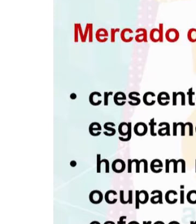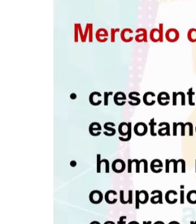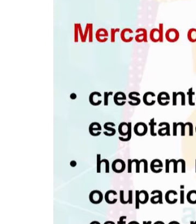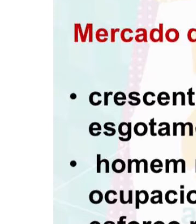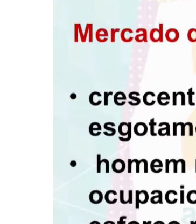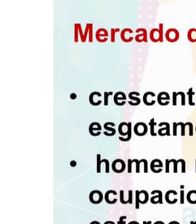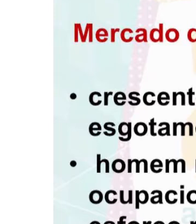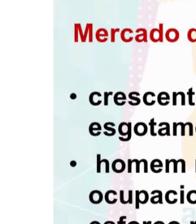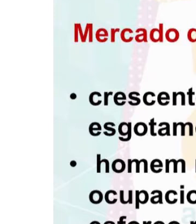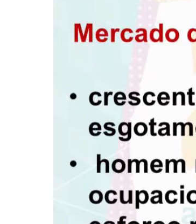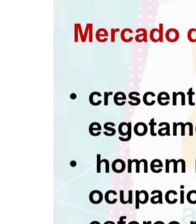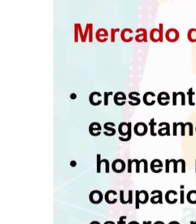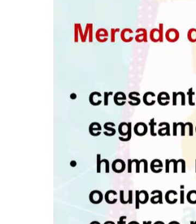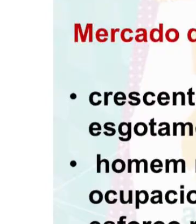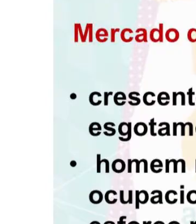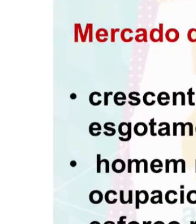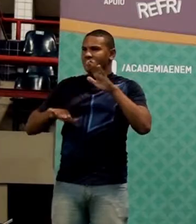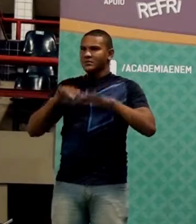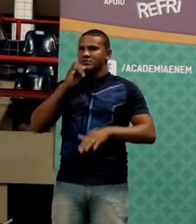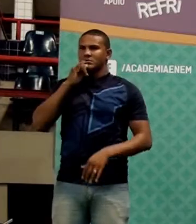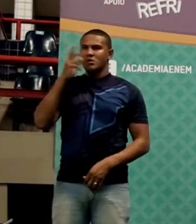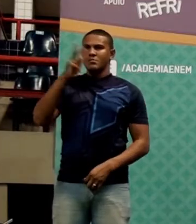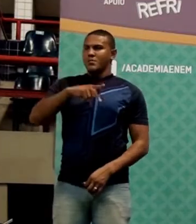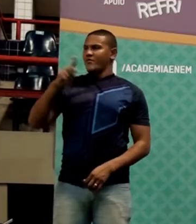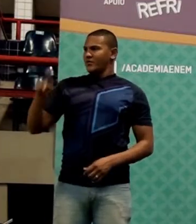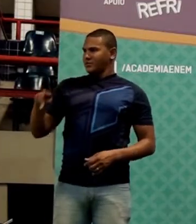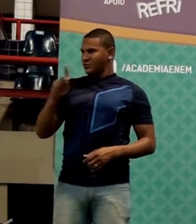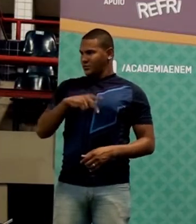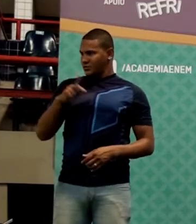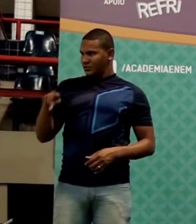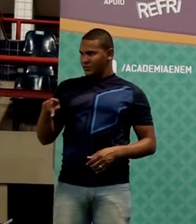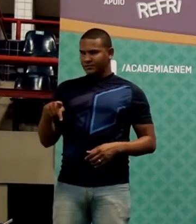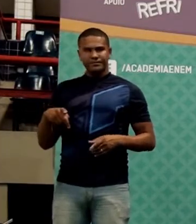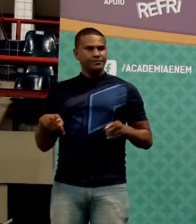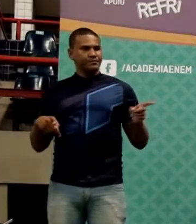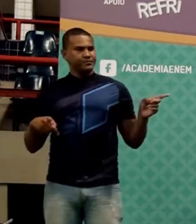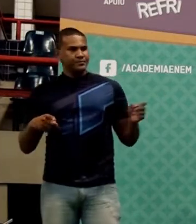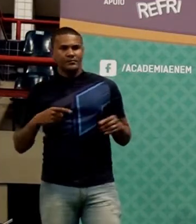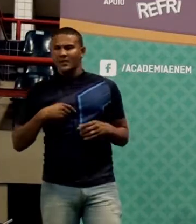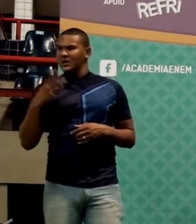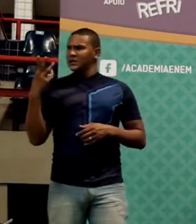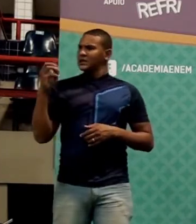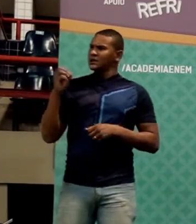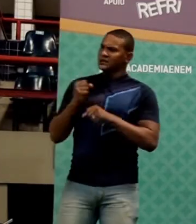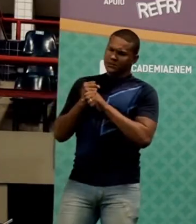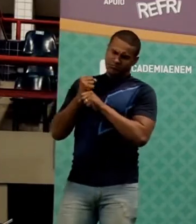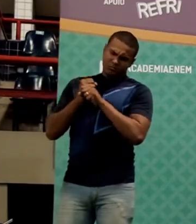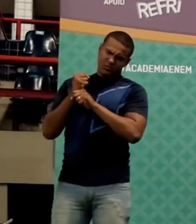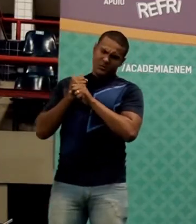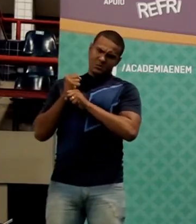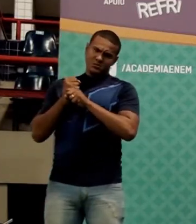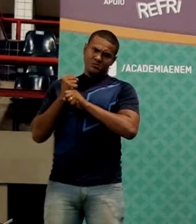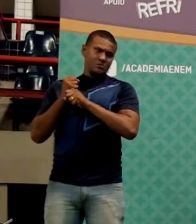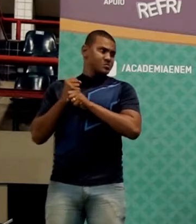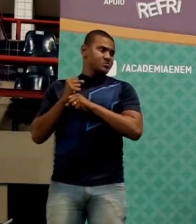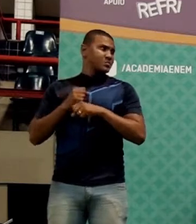Uma pessoa que é professor como eu, e que passou mais de 30 anos e ainda hoje passa, apagando o